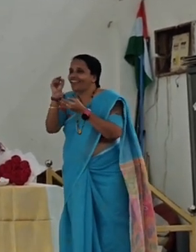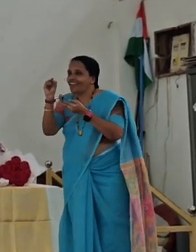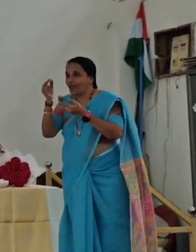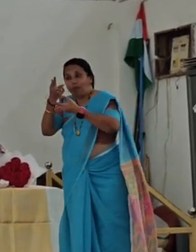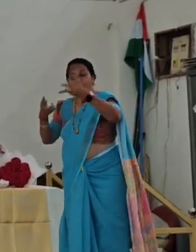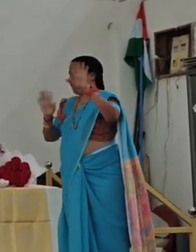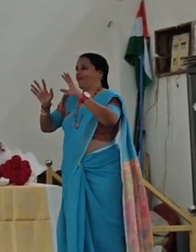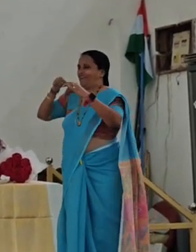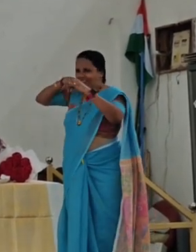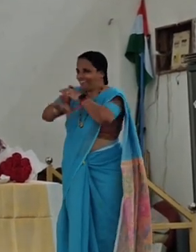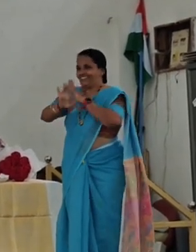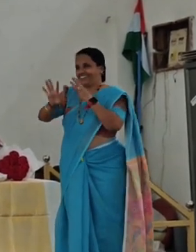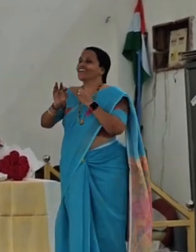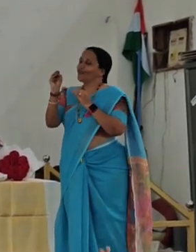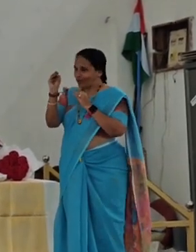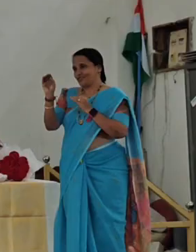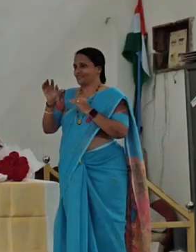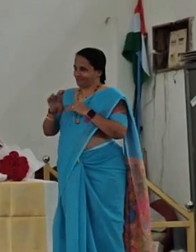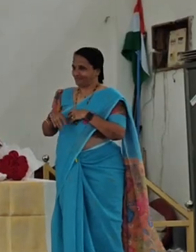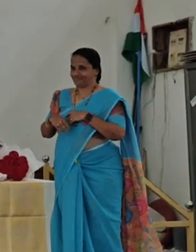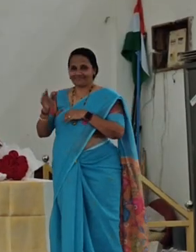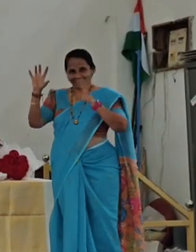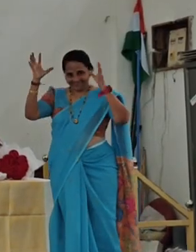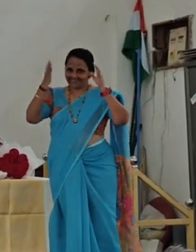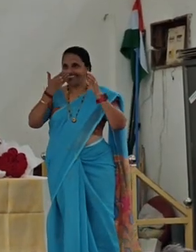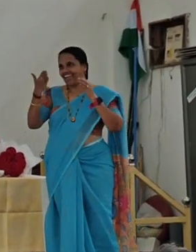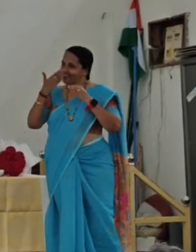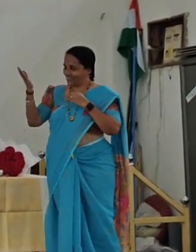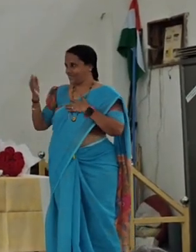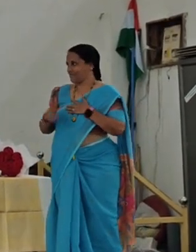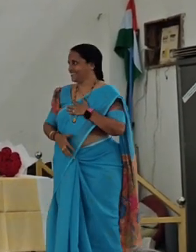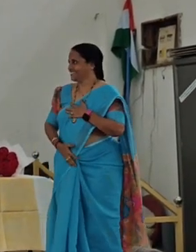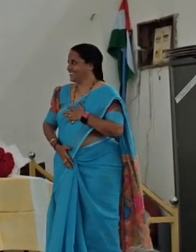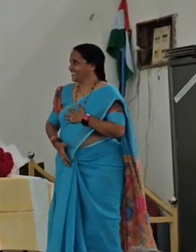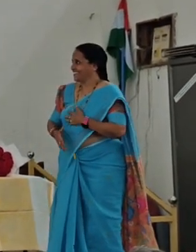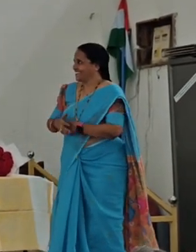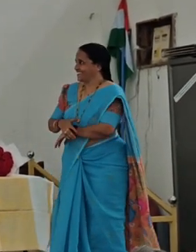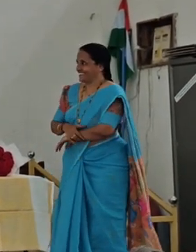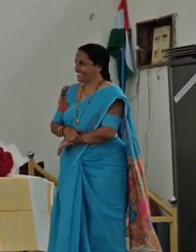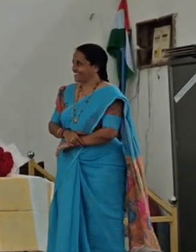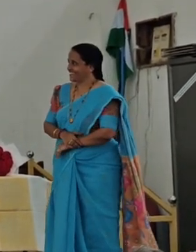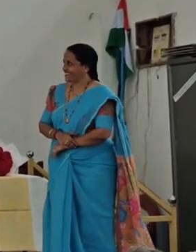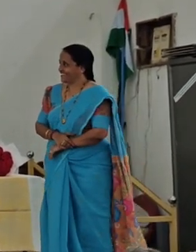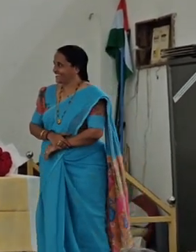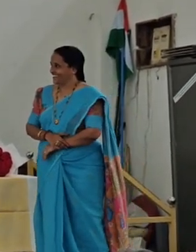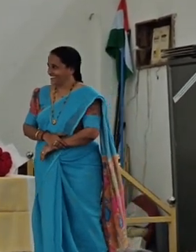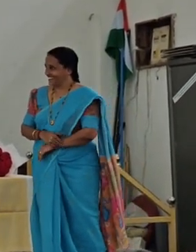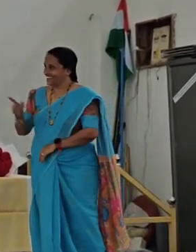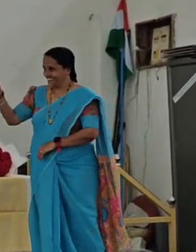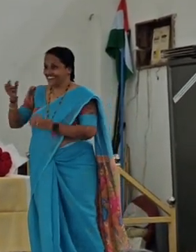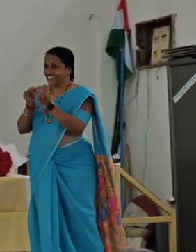అది ఒకటి తప్పకుండా చేస్తామని చెప్పి అనుకున్నాను. అలాగే మిత్రులు చెప్పారు స్టార్టింగ్లో